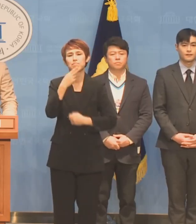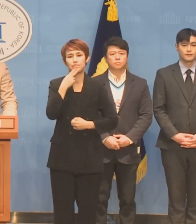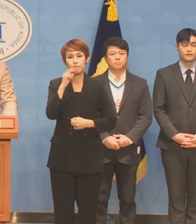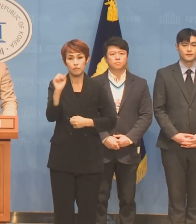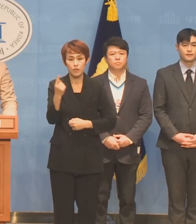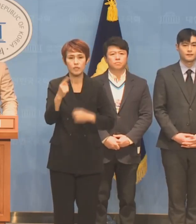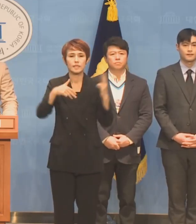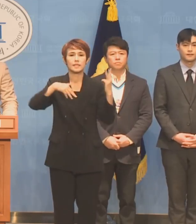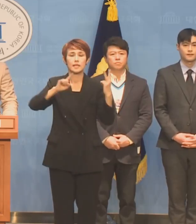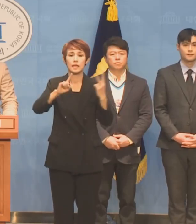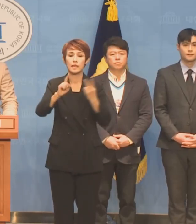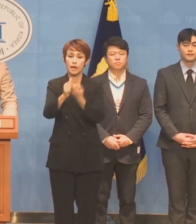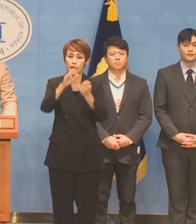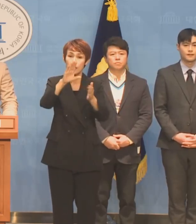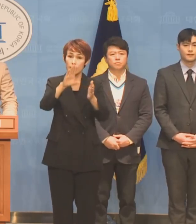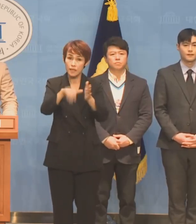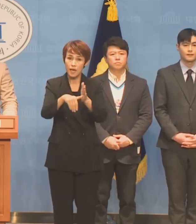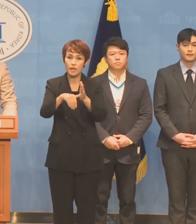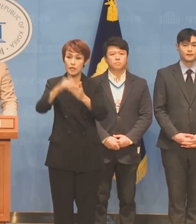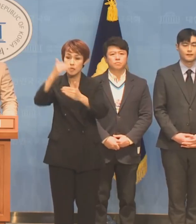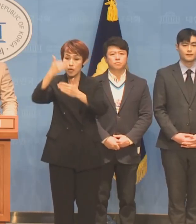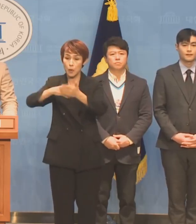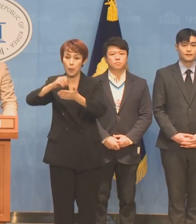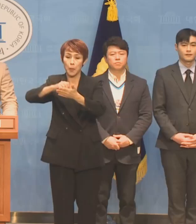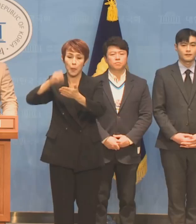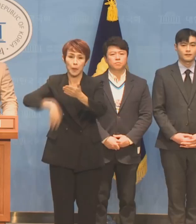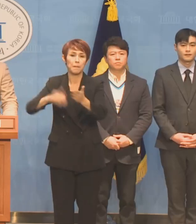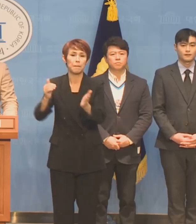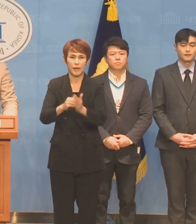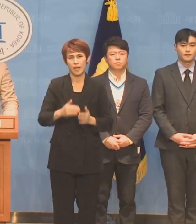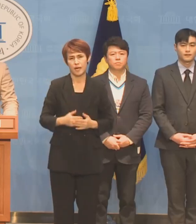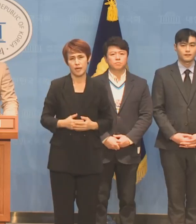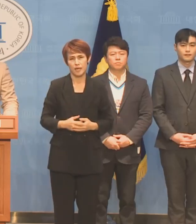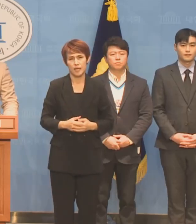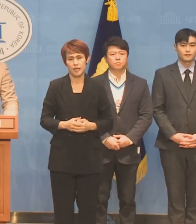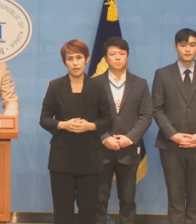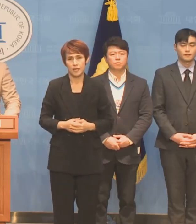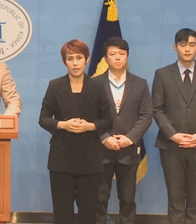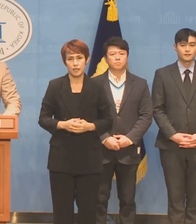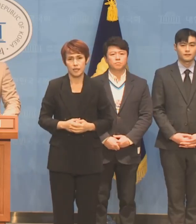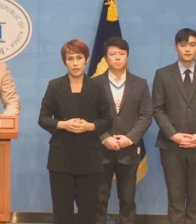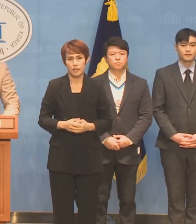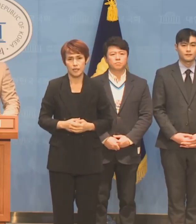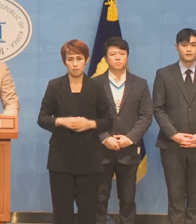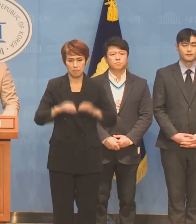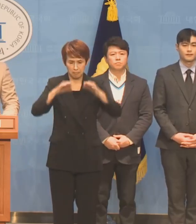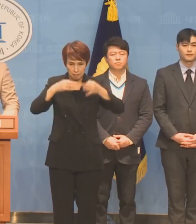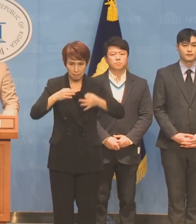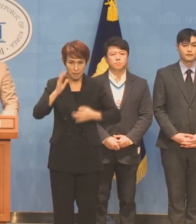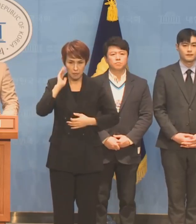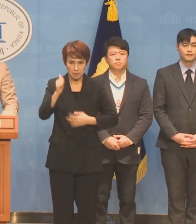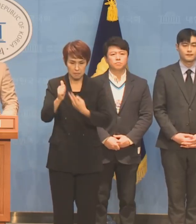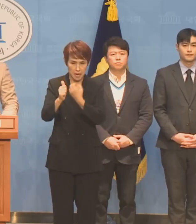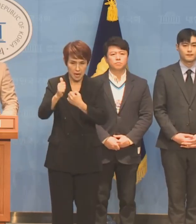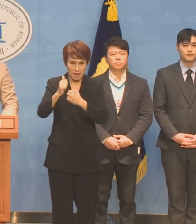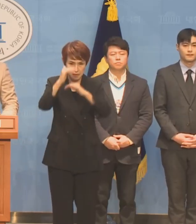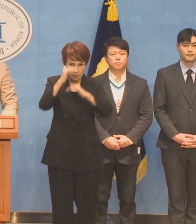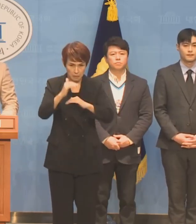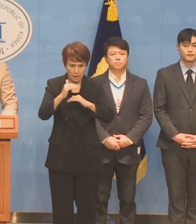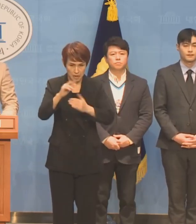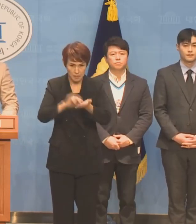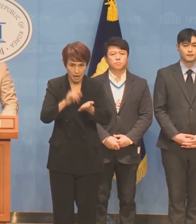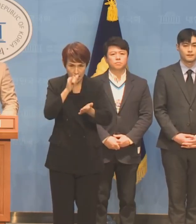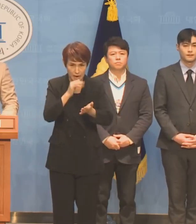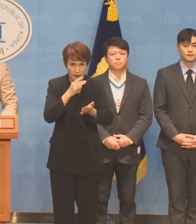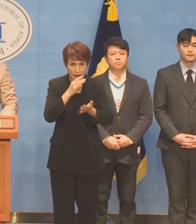탄핵 소추안에서는 관련 내용을 삭제해버리지 않았습니까? 스스로 탄핵 소추안 자체가 잘못됐음을